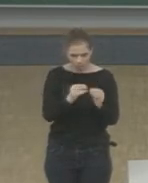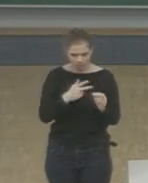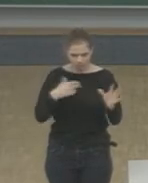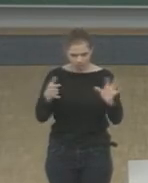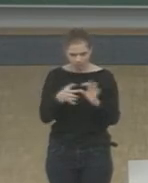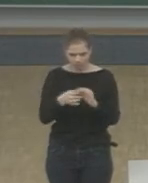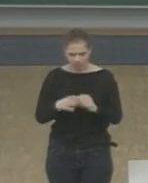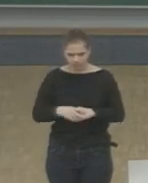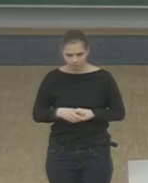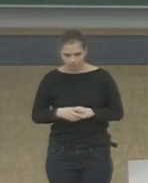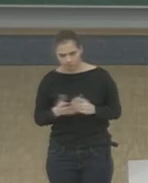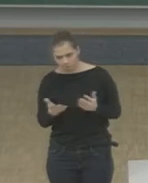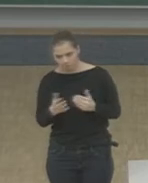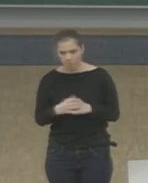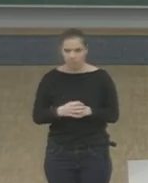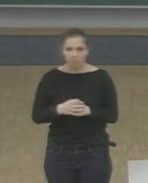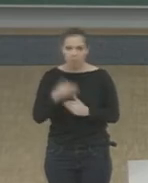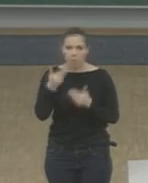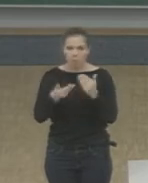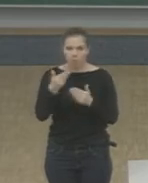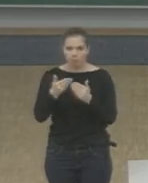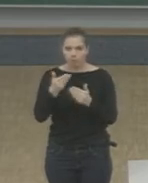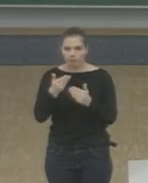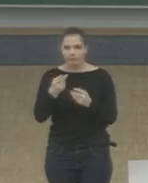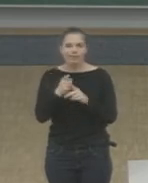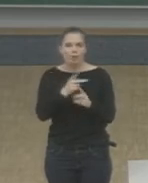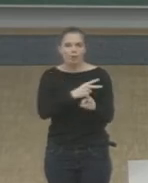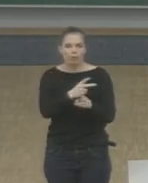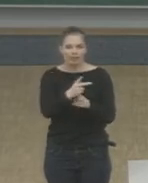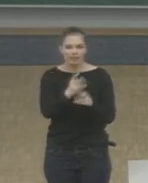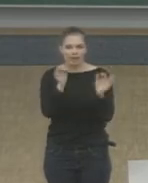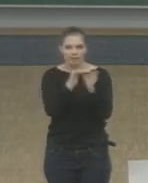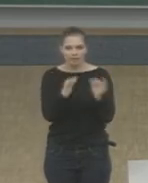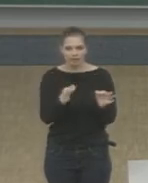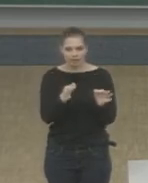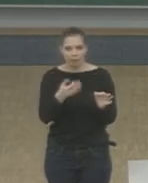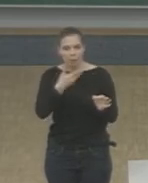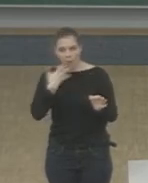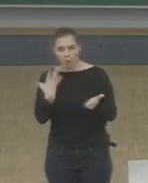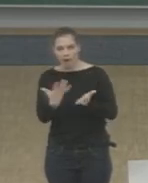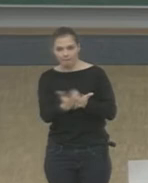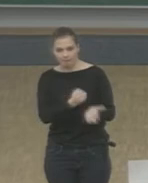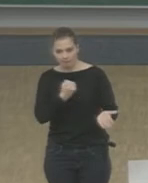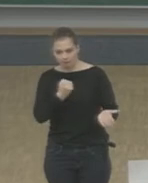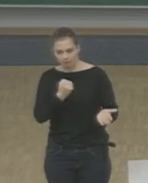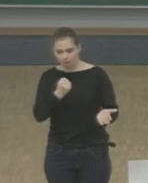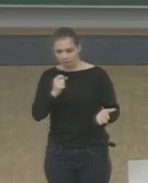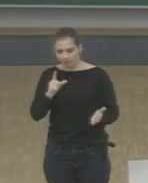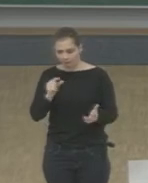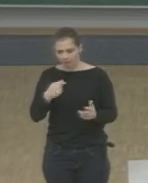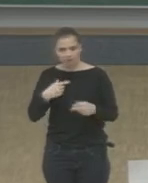von vielfach nicht oder schlecht verstandenen Routinefertigkeiten war es offenbar zu keiner Zeit faktisch